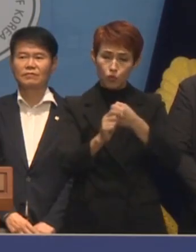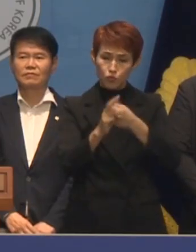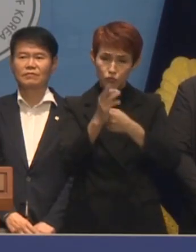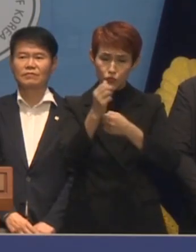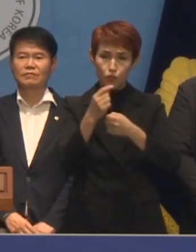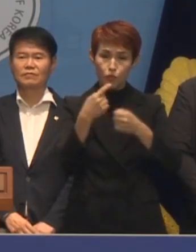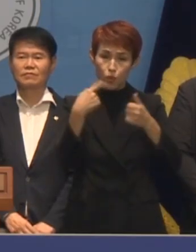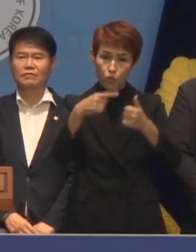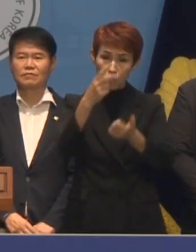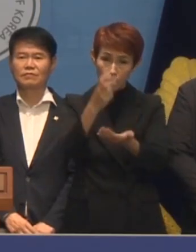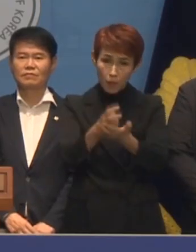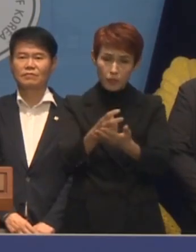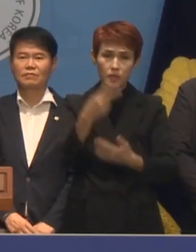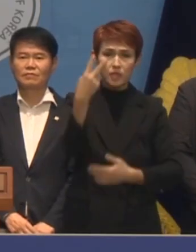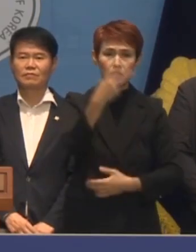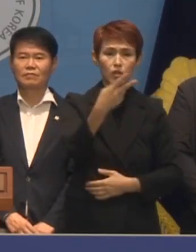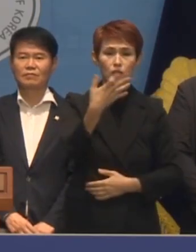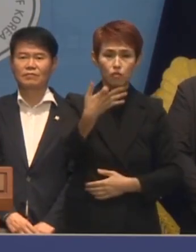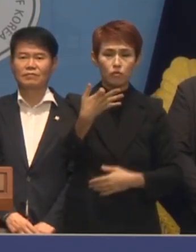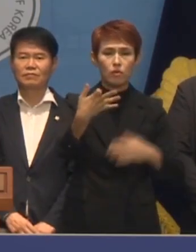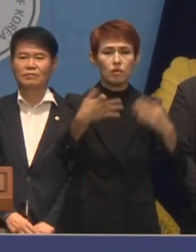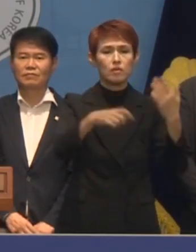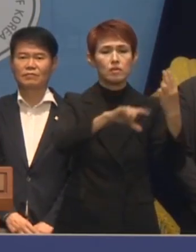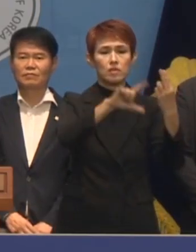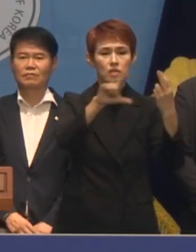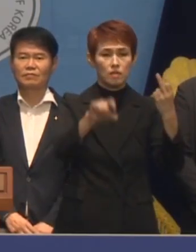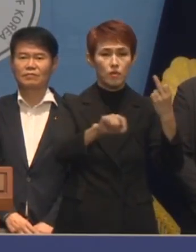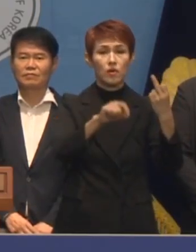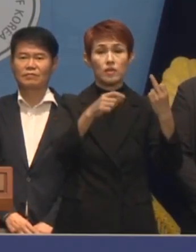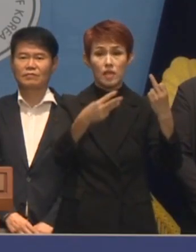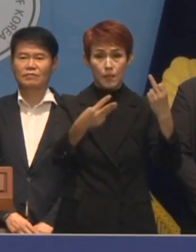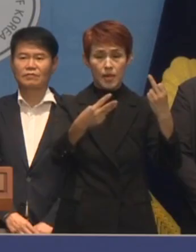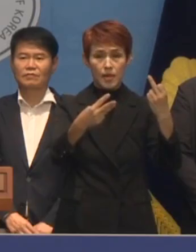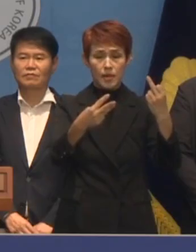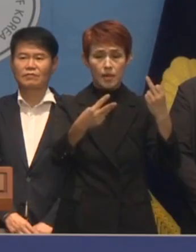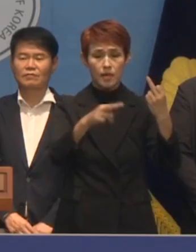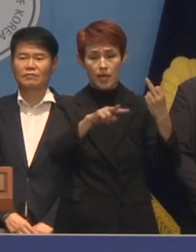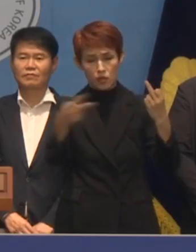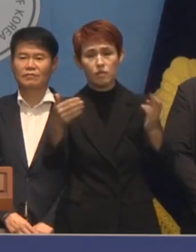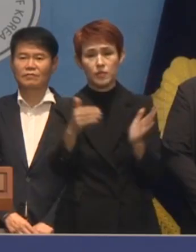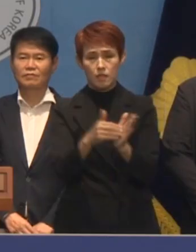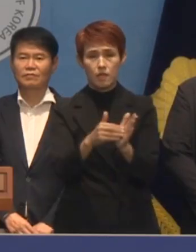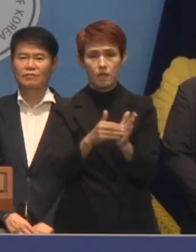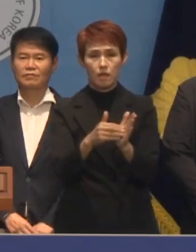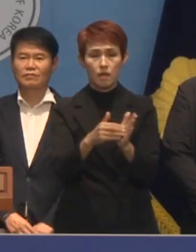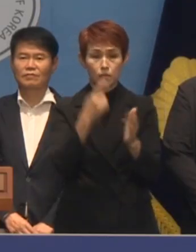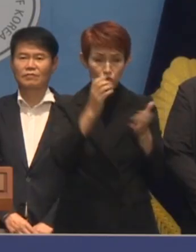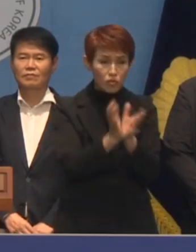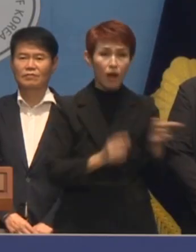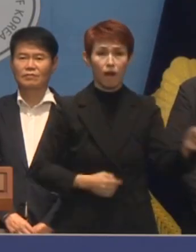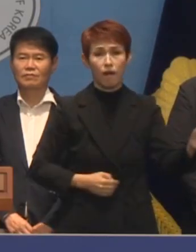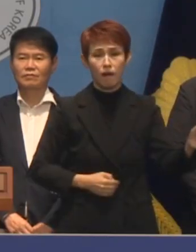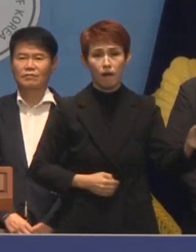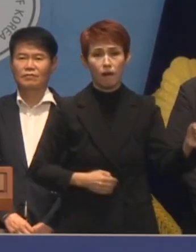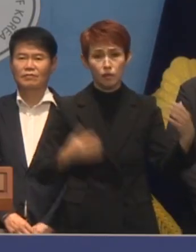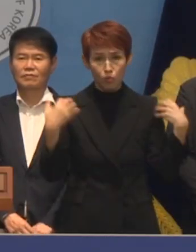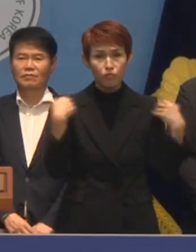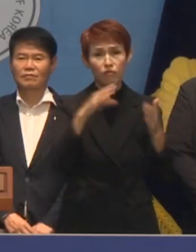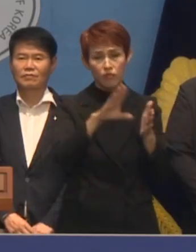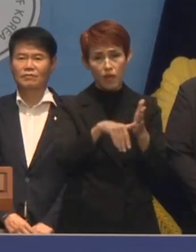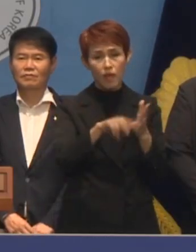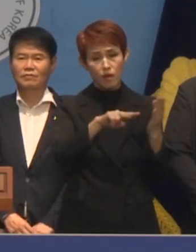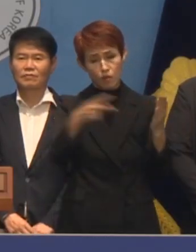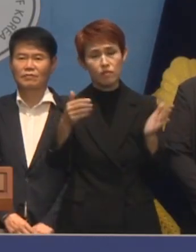교육법은 2019년도 12월 3일에 개정이 됐습니다. 당시에 정부가 민주당 정부였습니다. 민주당 정부가